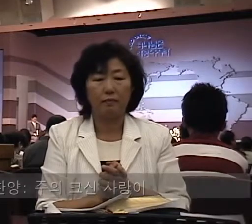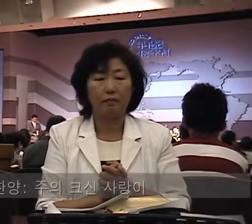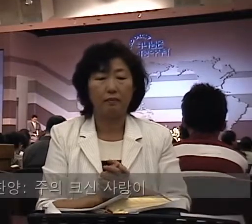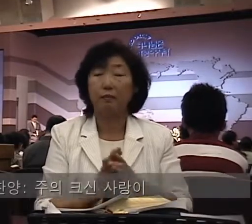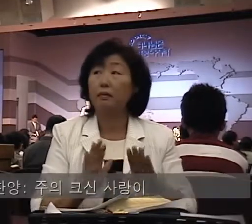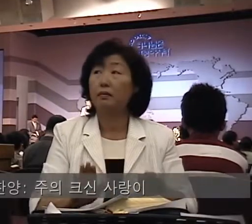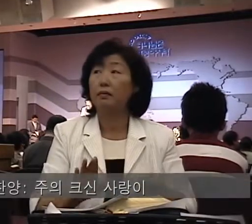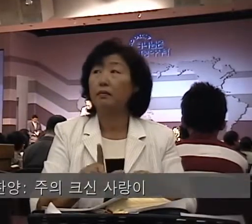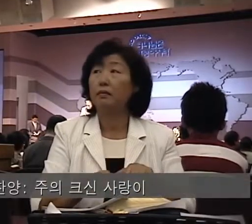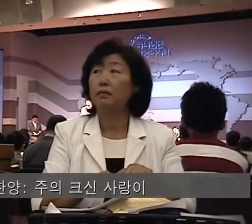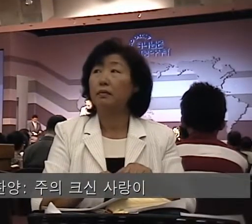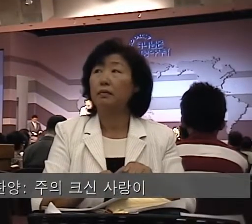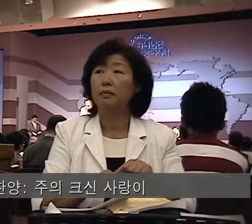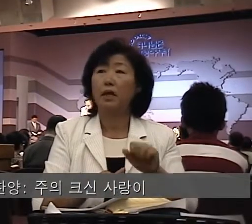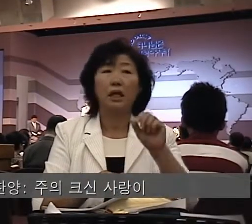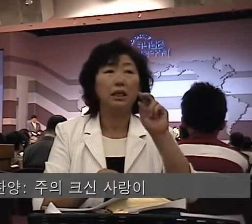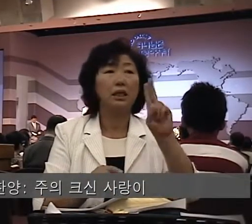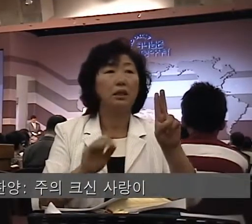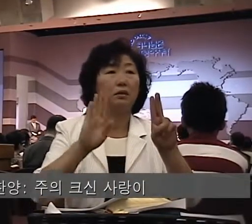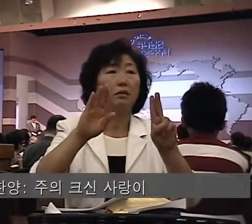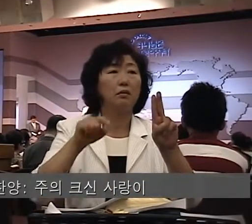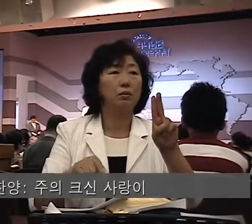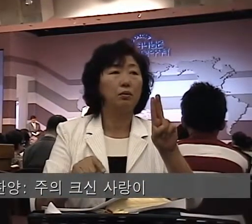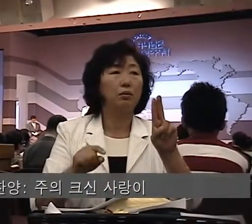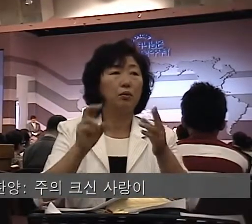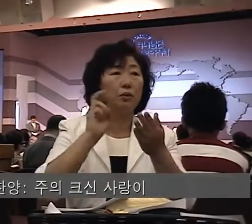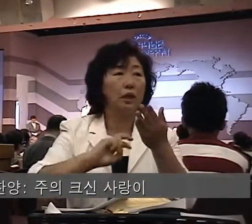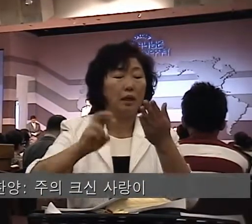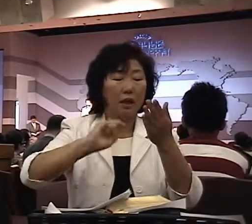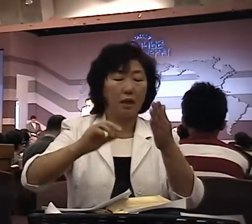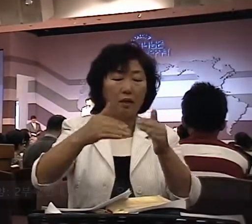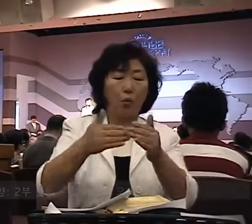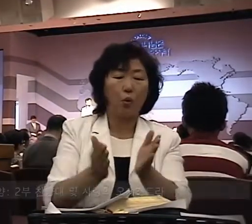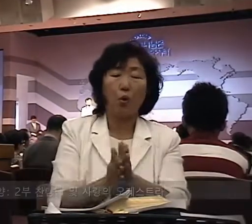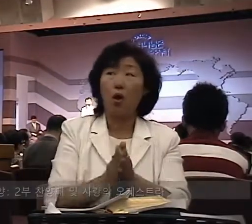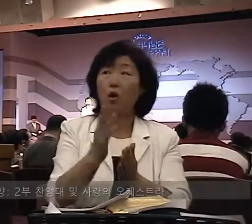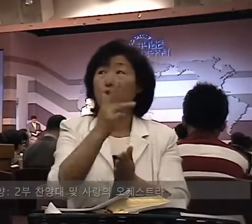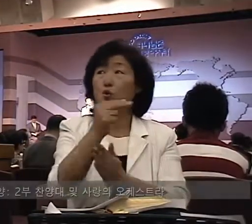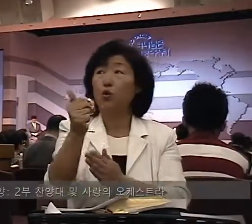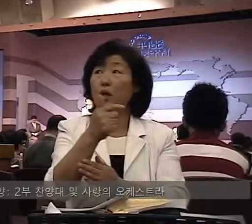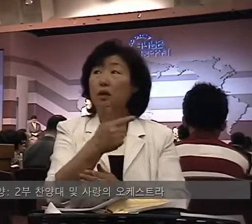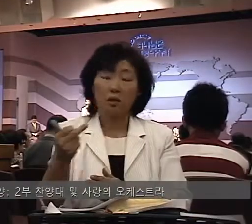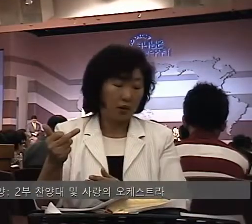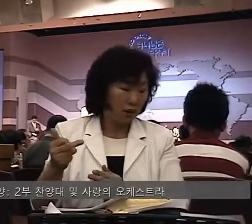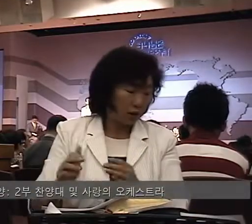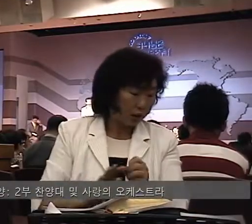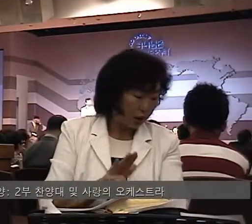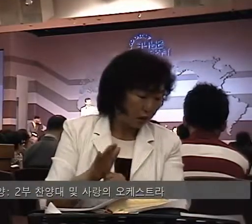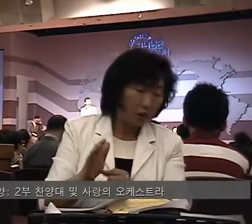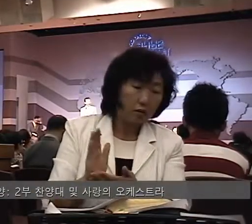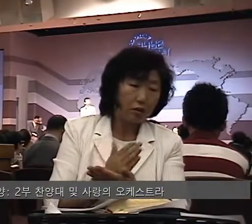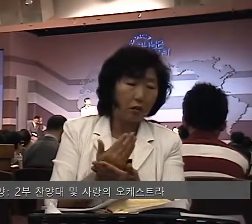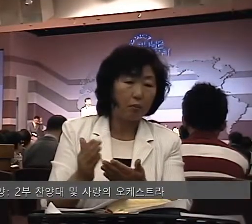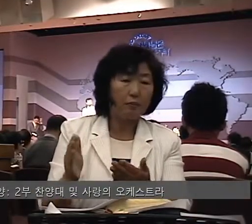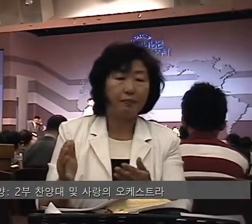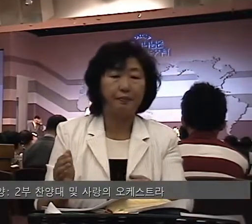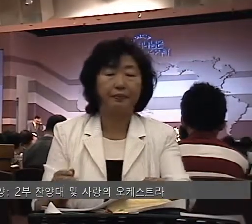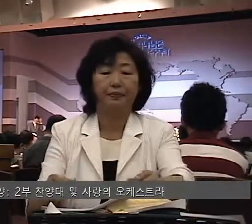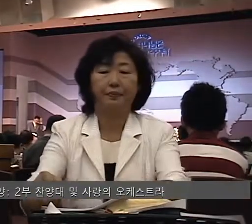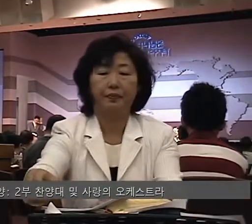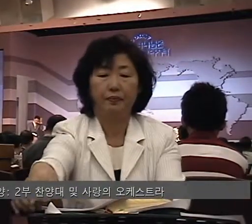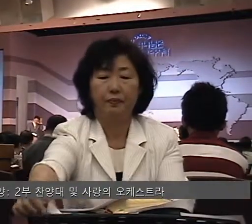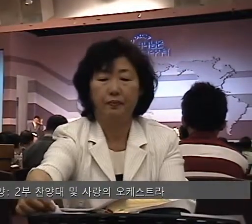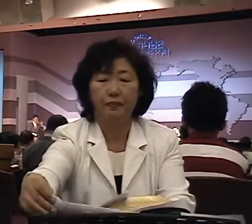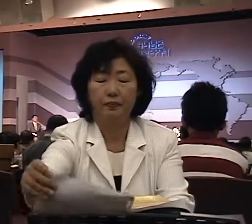이 시간 우리 교회 2부 찬양대와 사랑 오케스트라에서 주의 크신 사랑이 라는 제목으로 하나님을